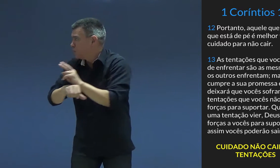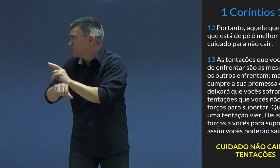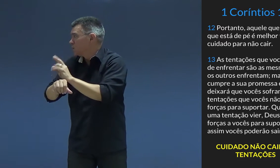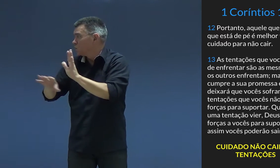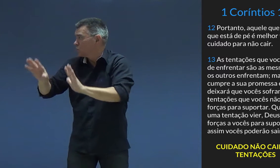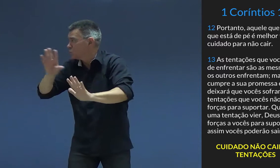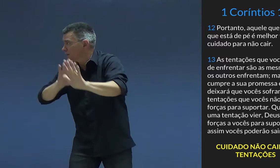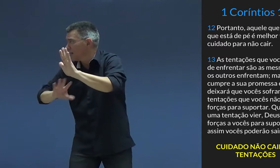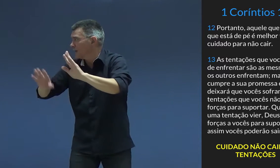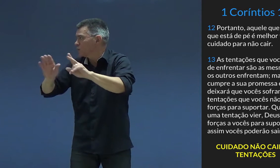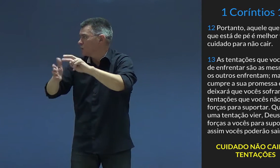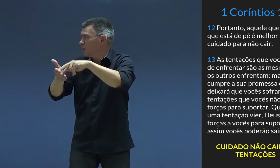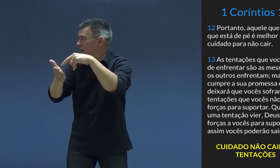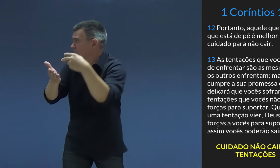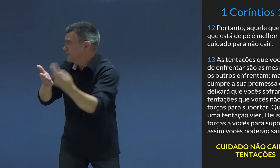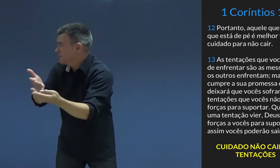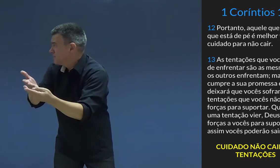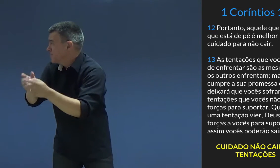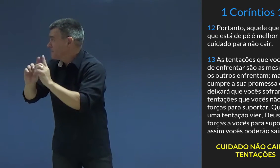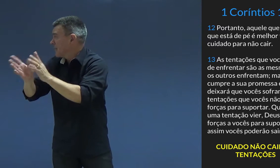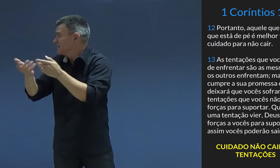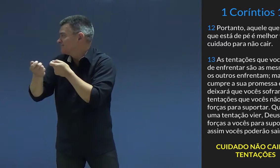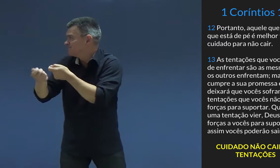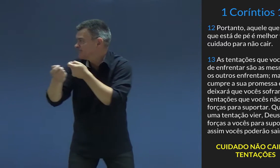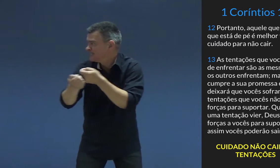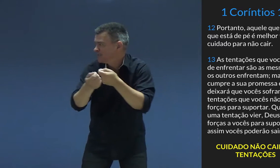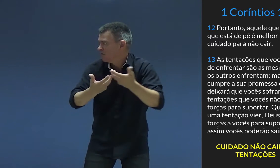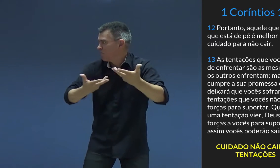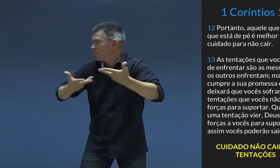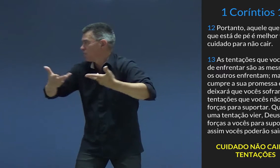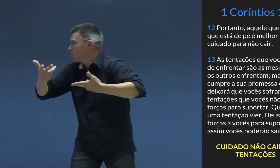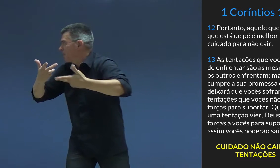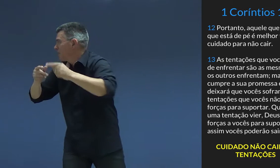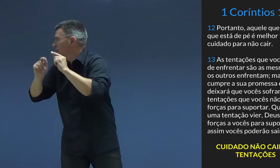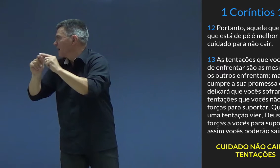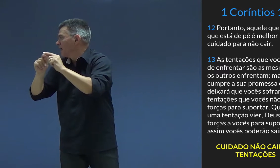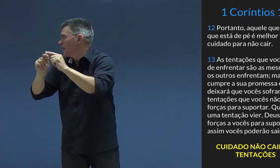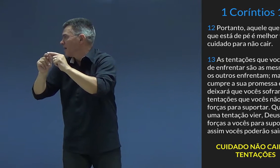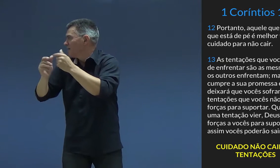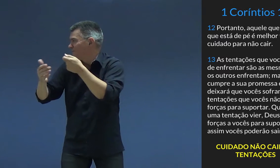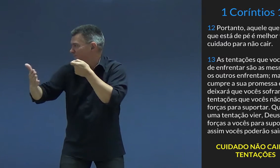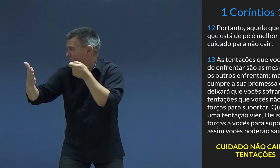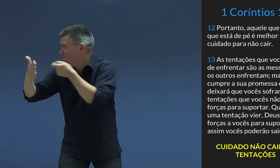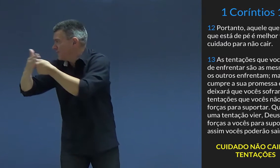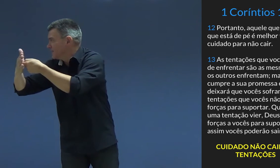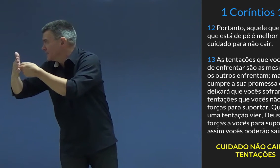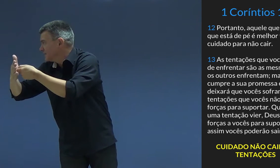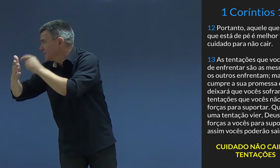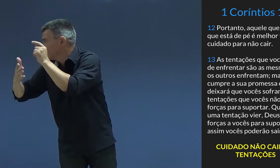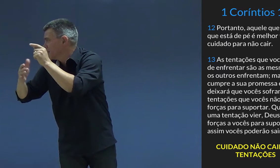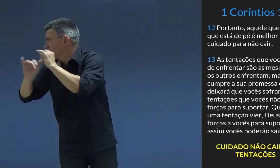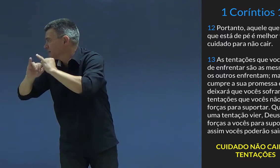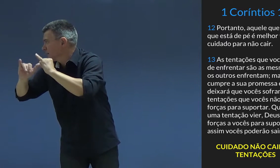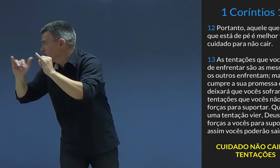Portanto, aquele que pensa que está de pé é melhor ter cuidado para não cair. As tentações que você tem de